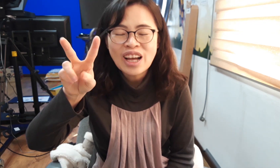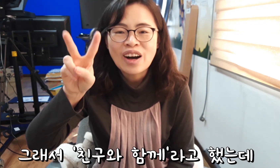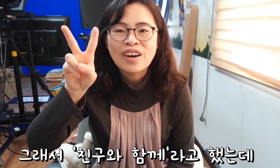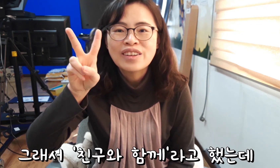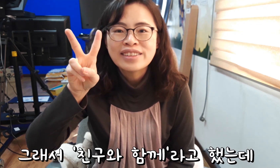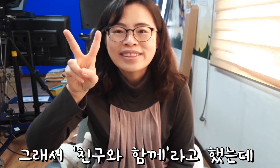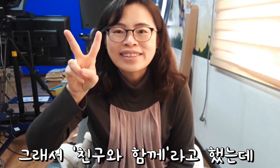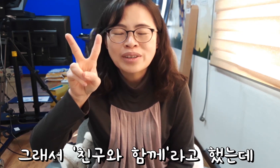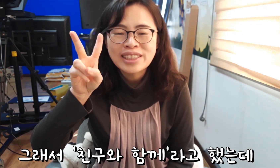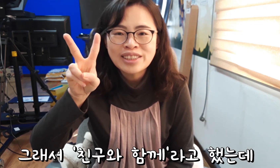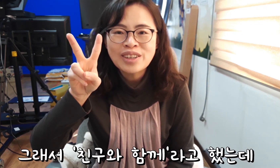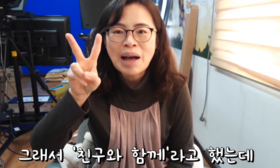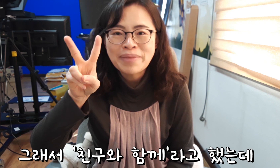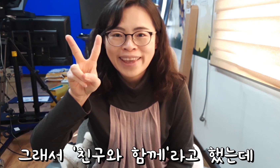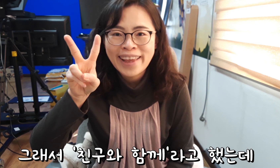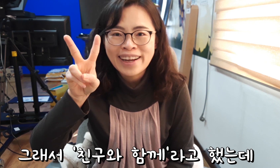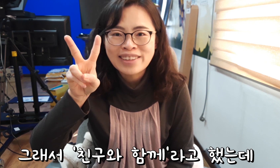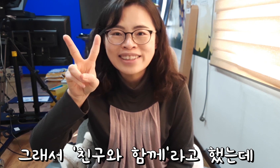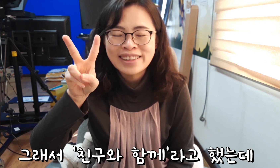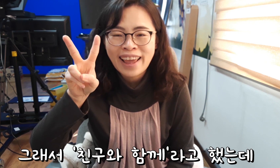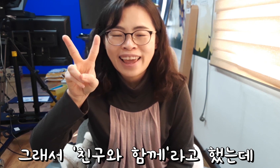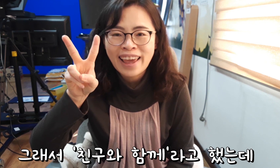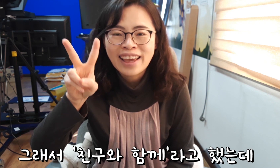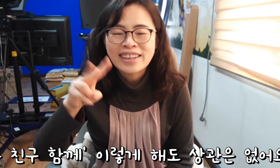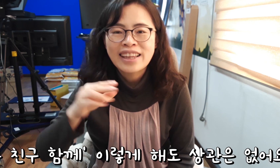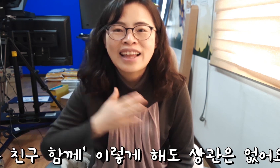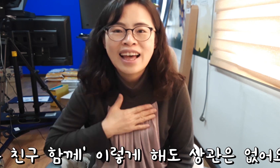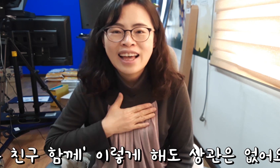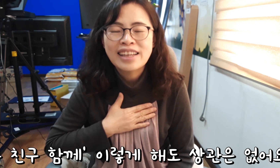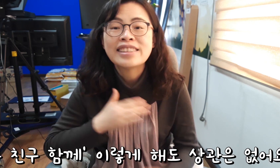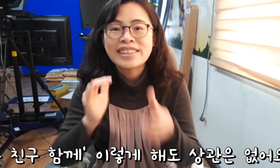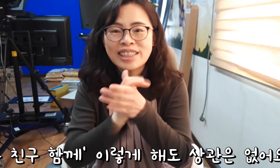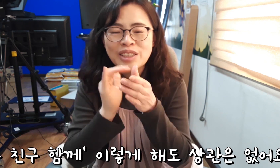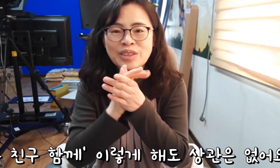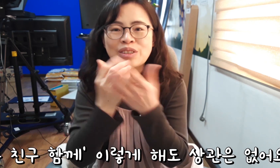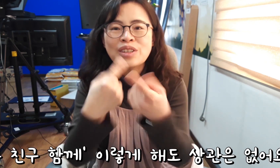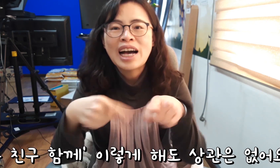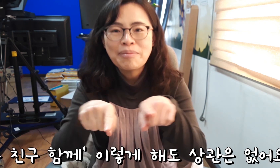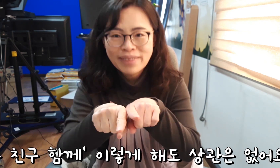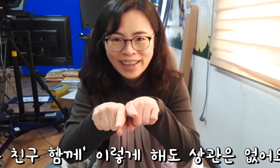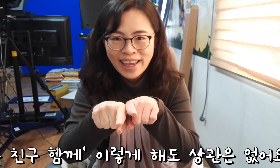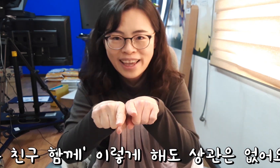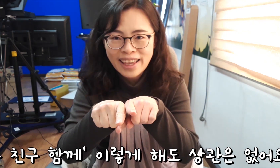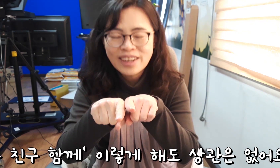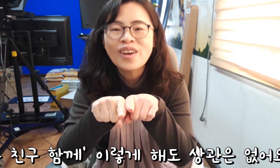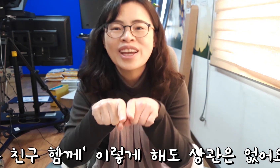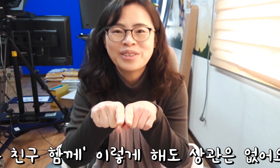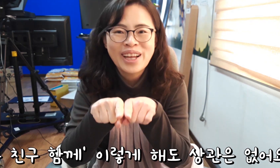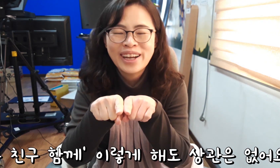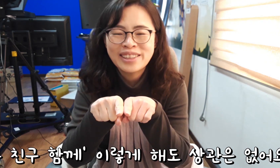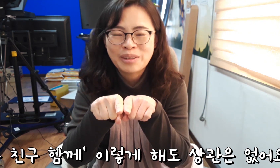그래서 친구와 함께라고 했는데 그냥 친구, 함께 이렇게 해도 상관은